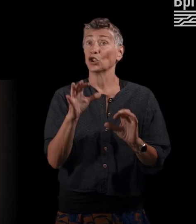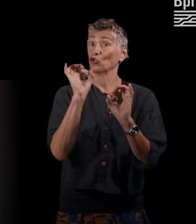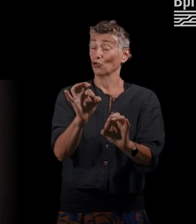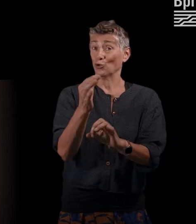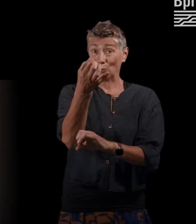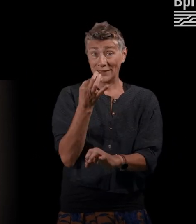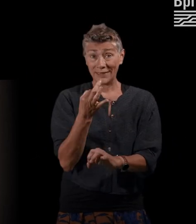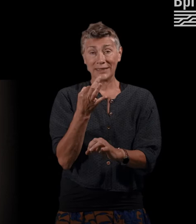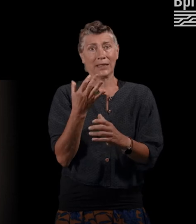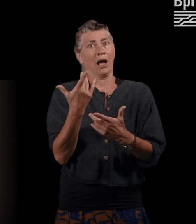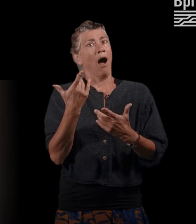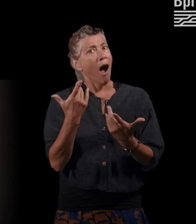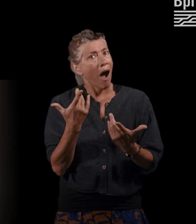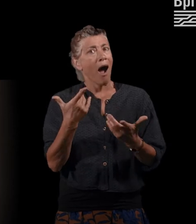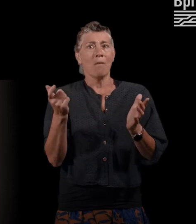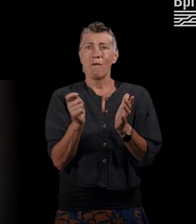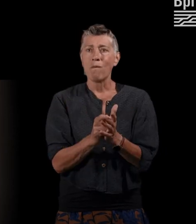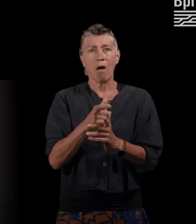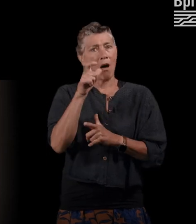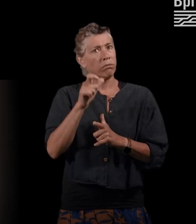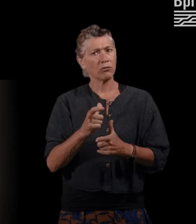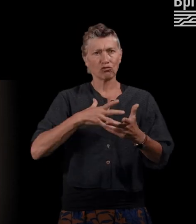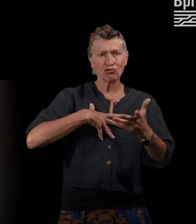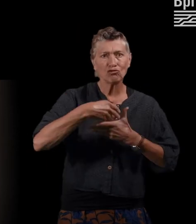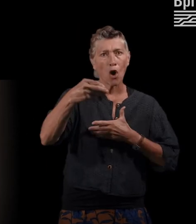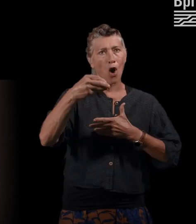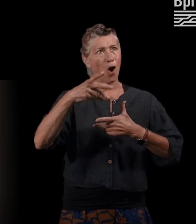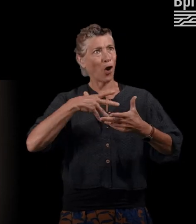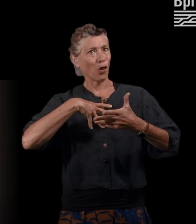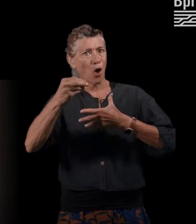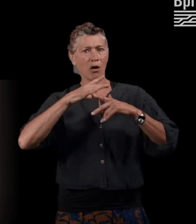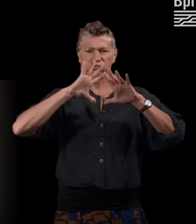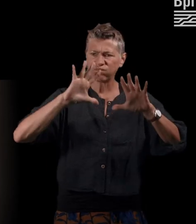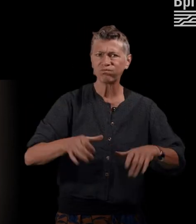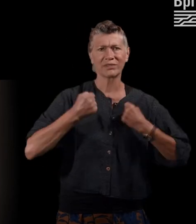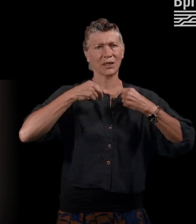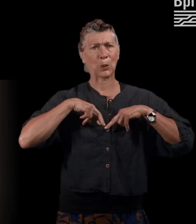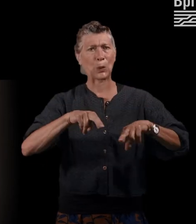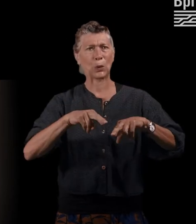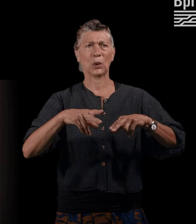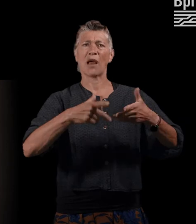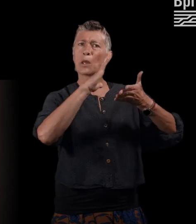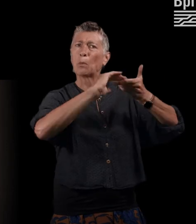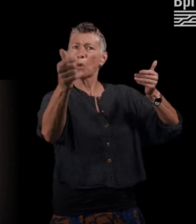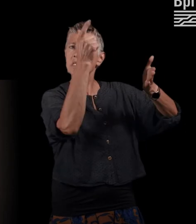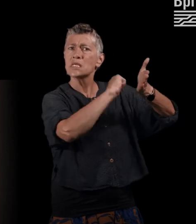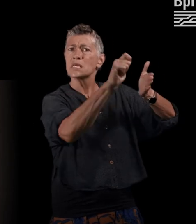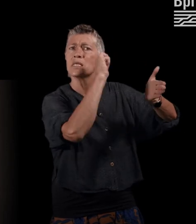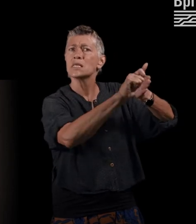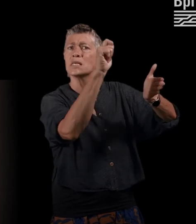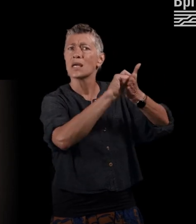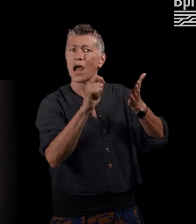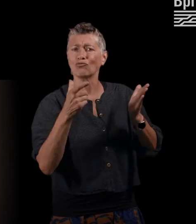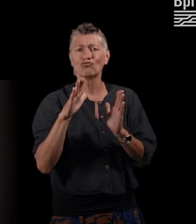qui change, c'est le jour où les gens se réapproprient la ville, où sortent dans la rue, écrivent des slogans, vous les citez, vous les